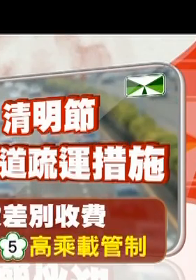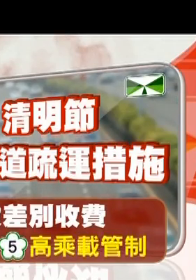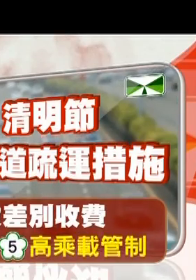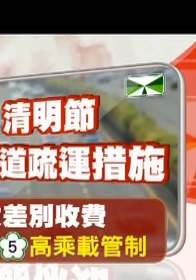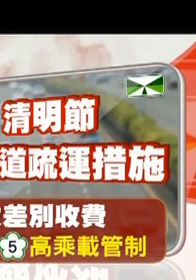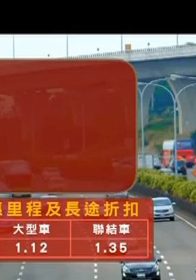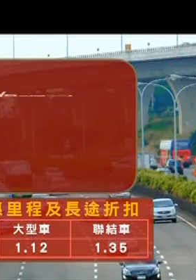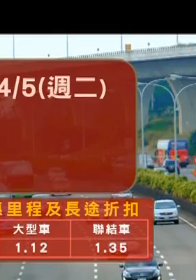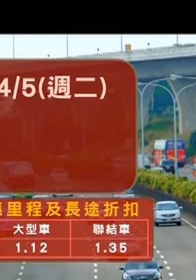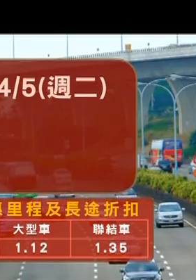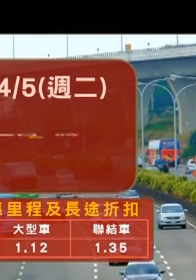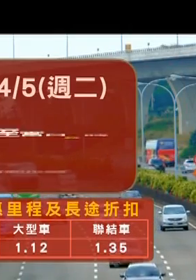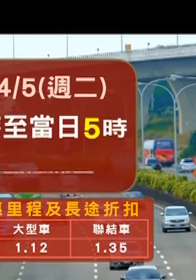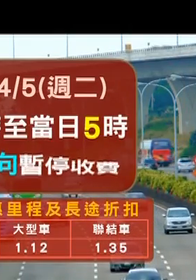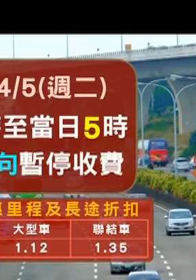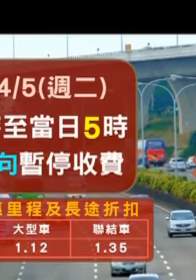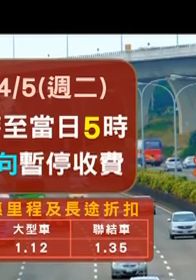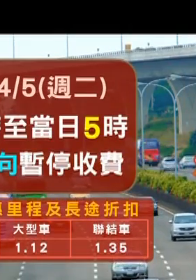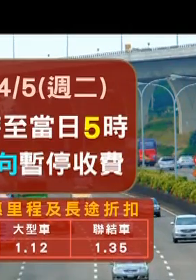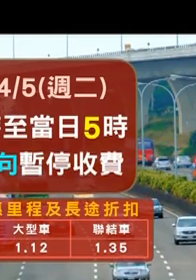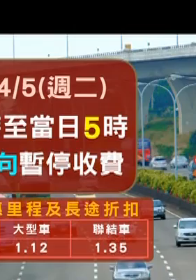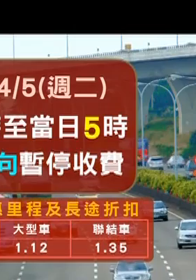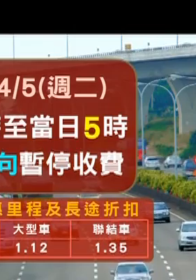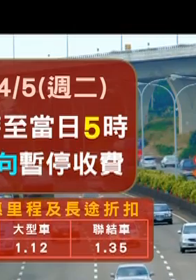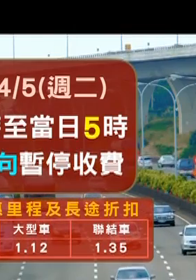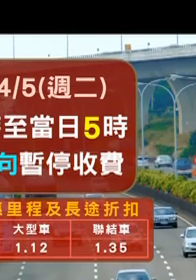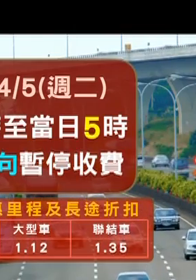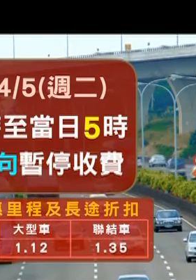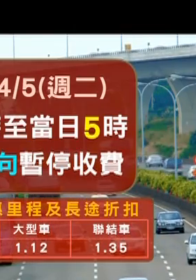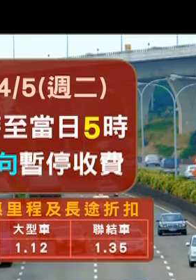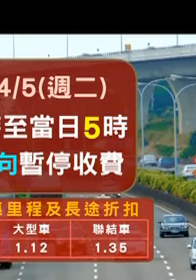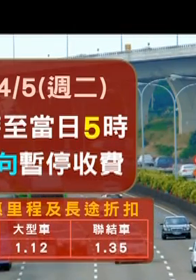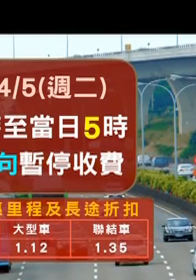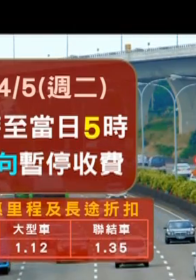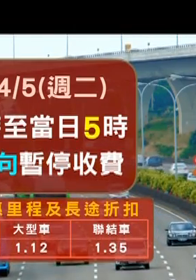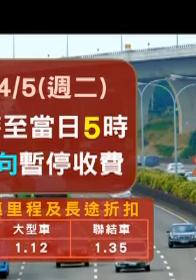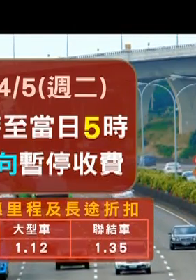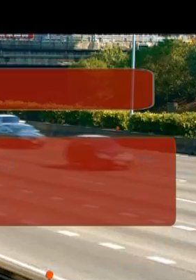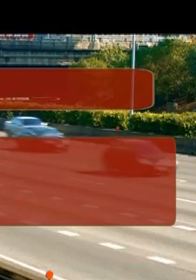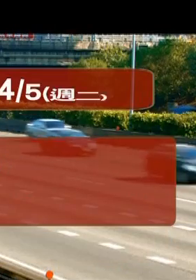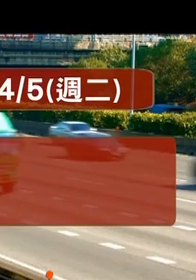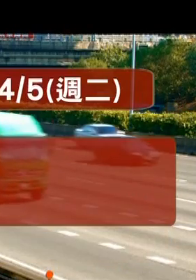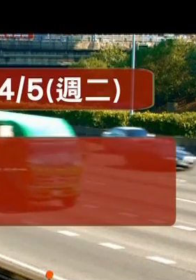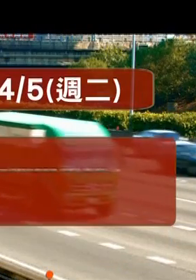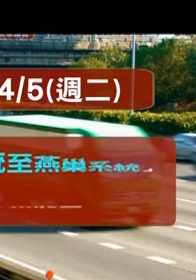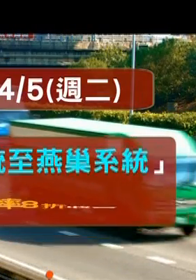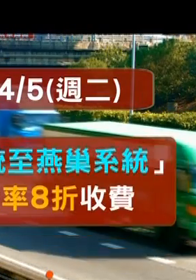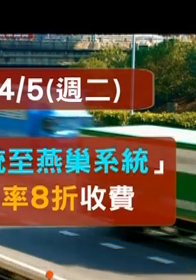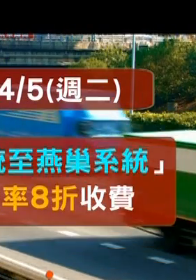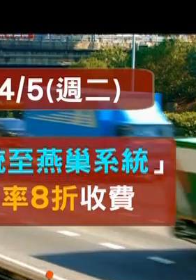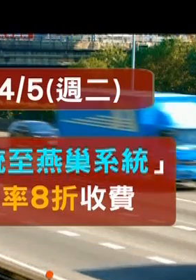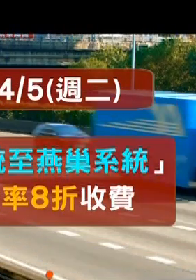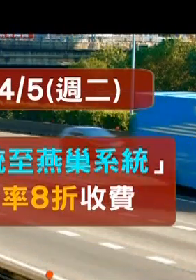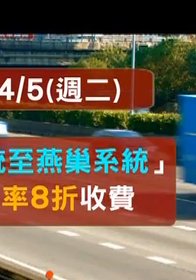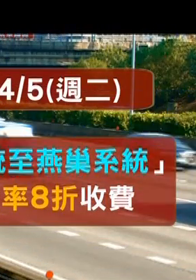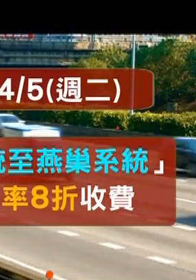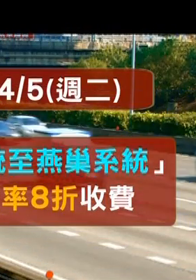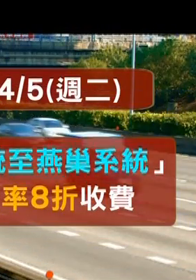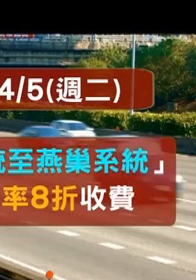施。前一日23时至50时暂停收费，国三新竹系统至燕巢系统8折收